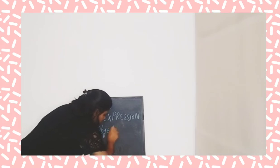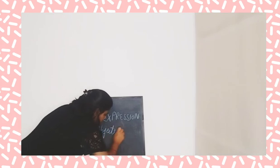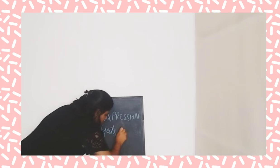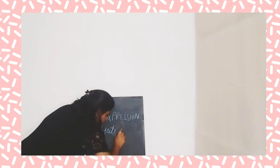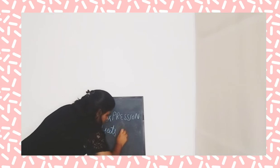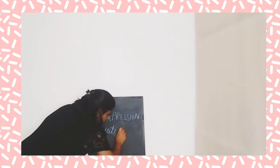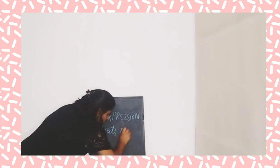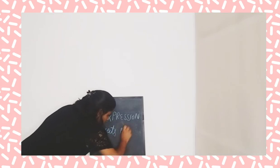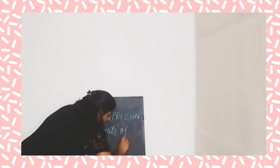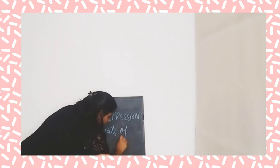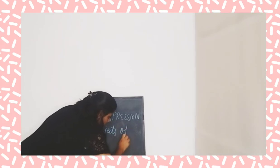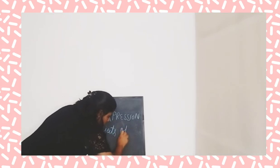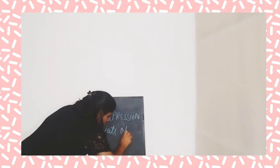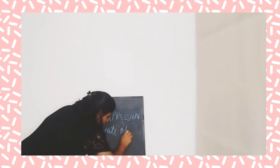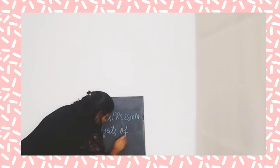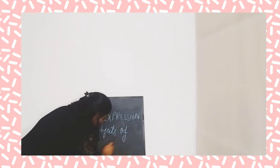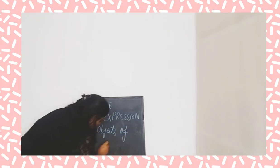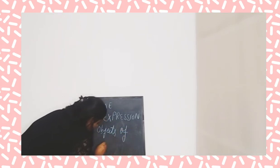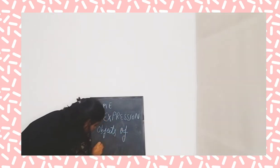Objects of